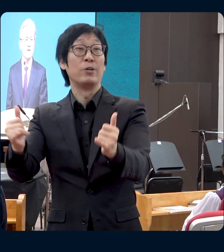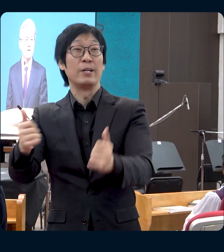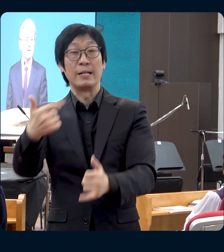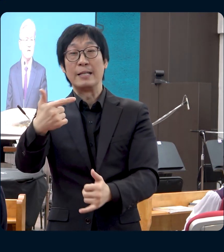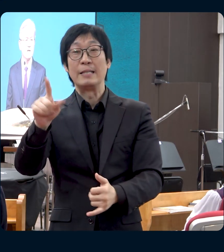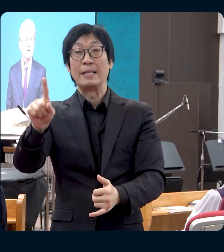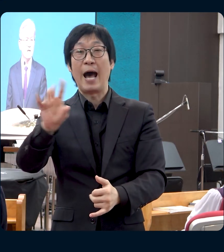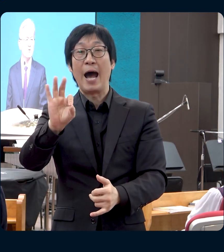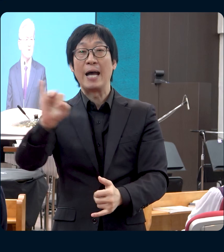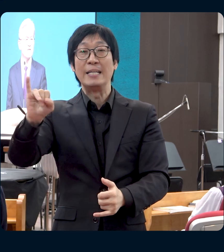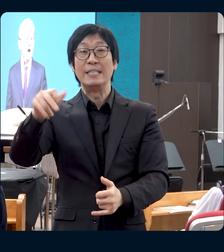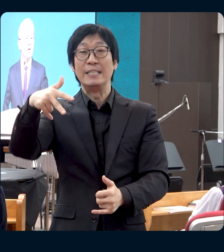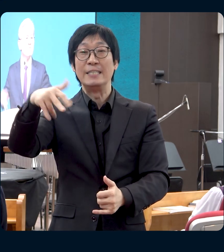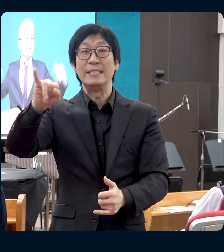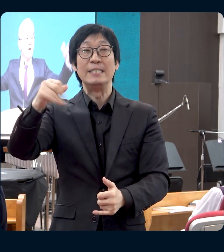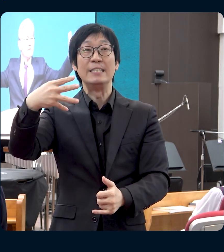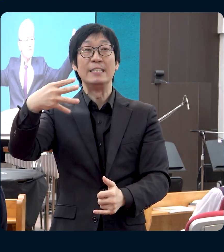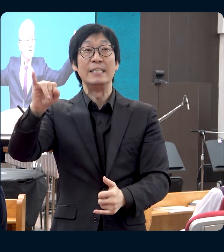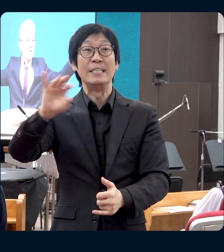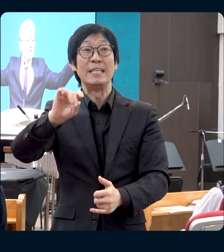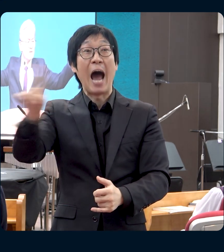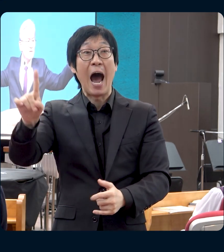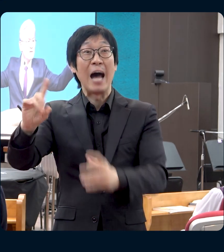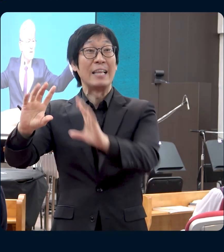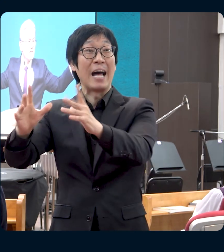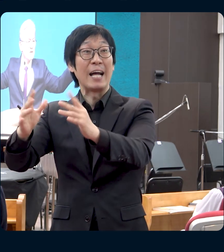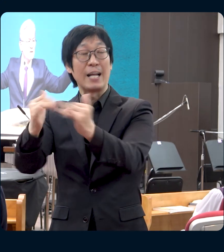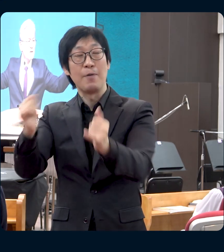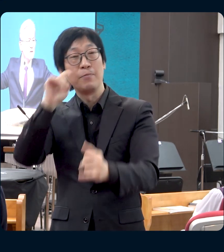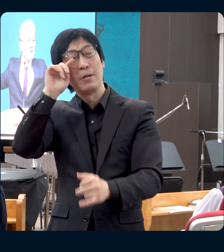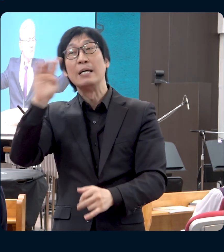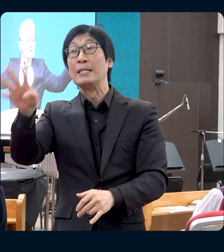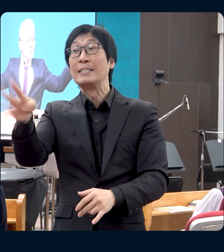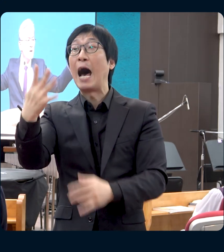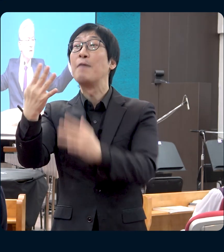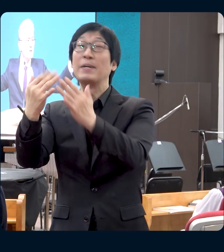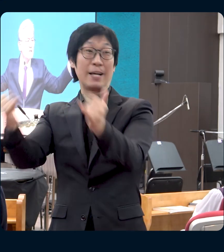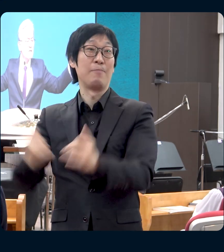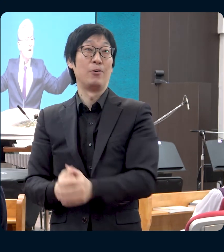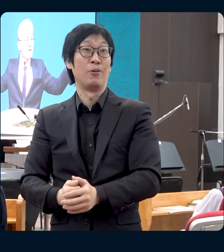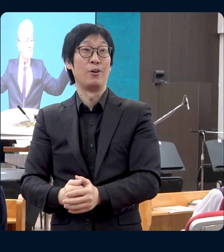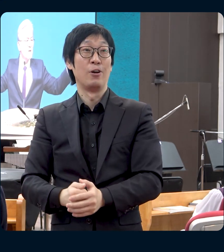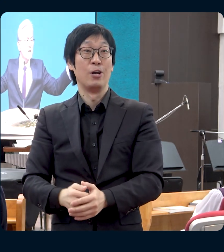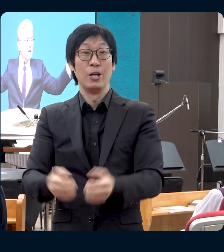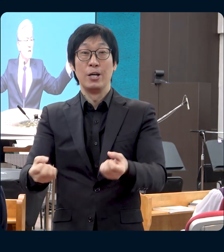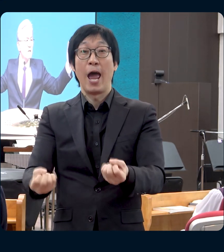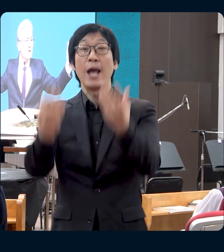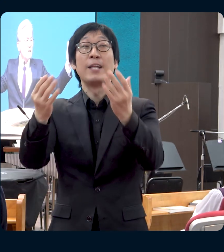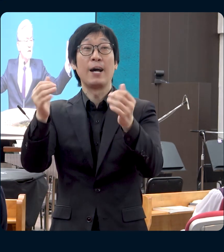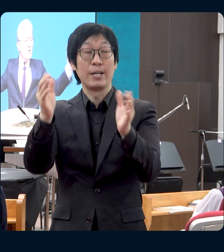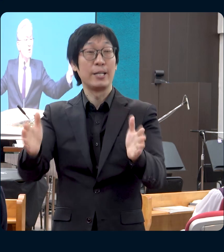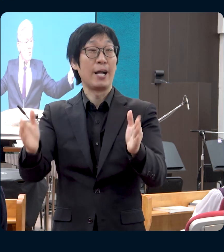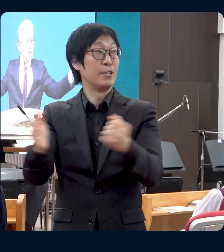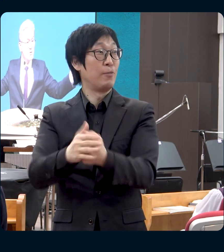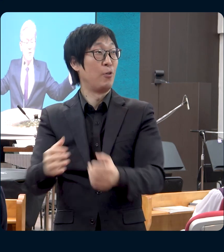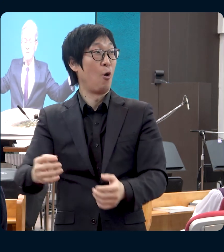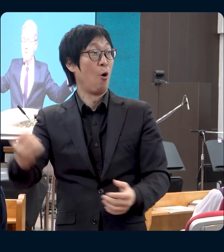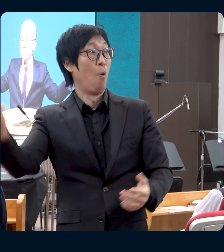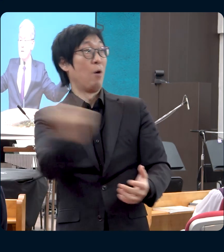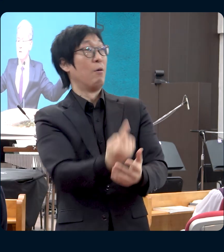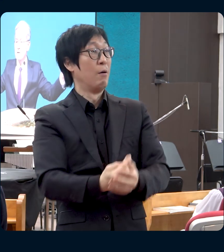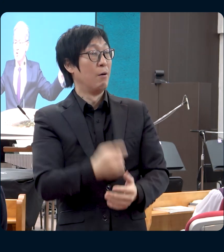온 그리스도인 400명이 와 있었어요. 왜냐하면 스가랴 14장 예언을